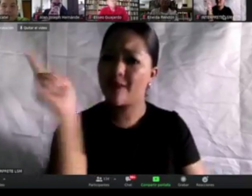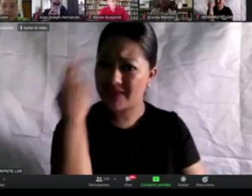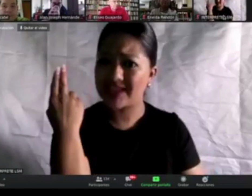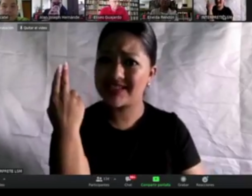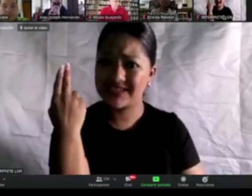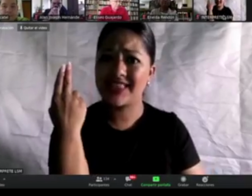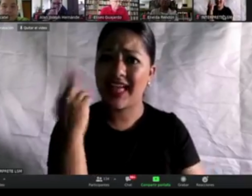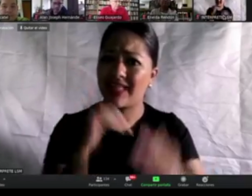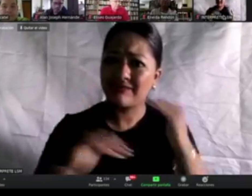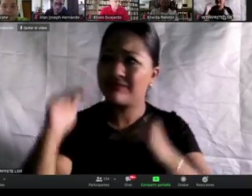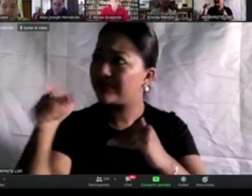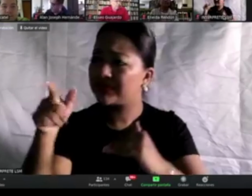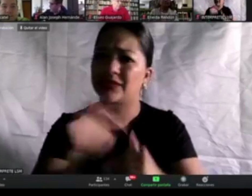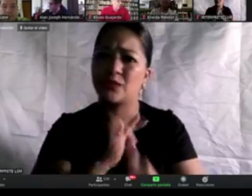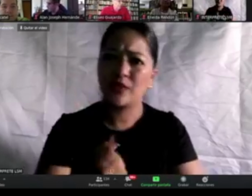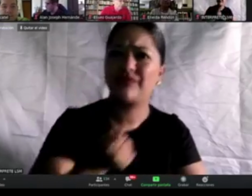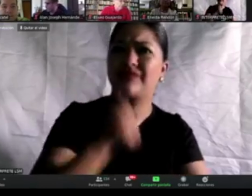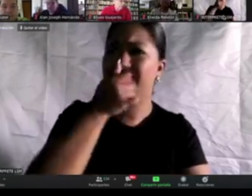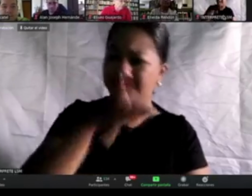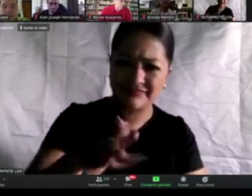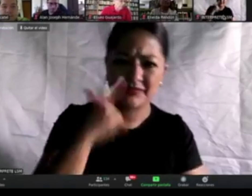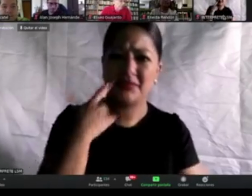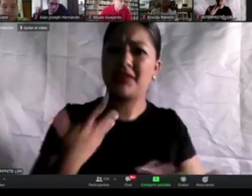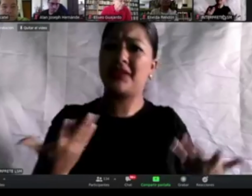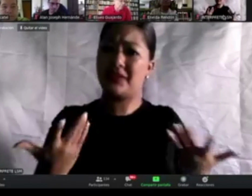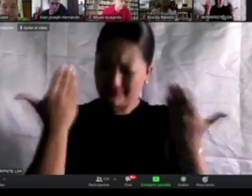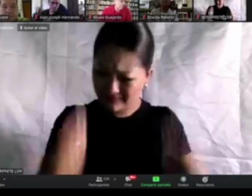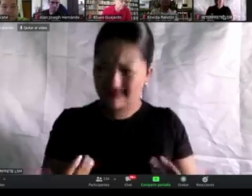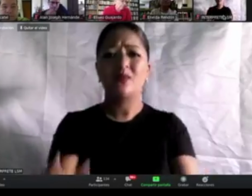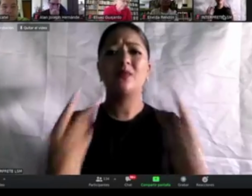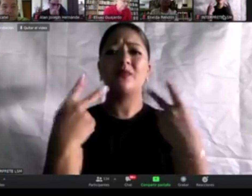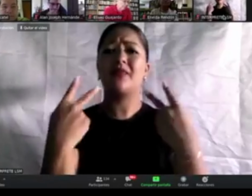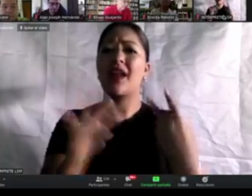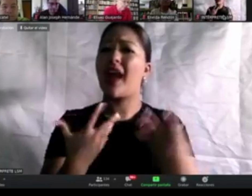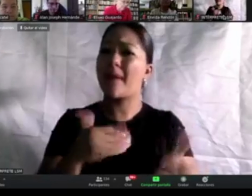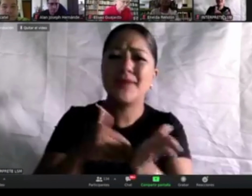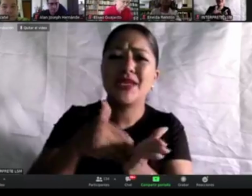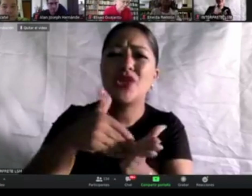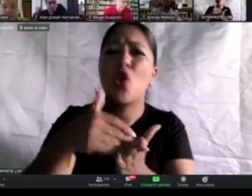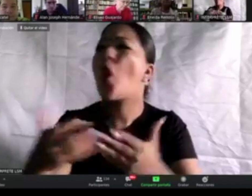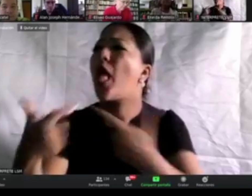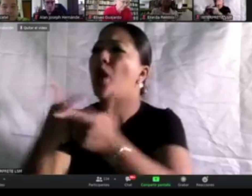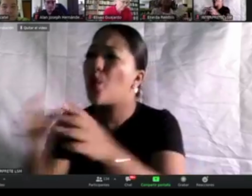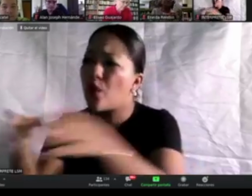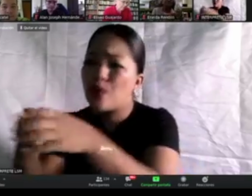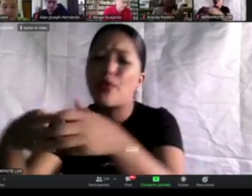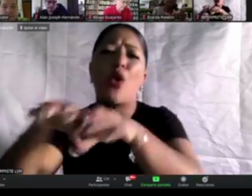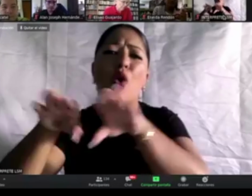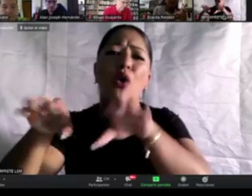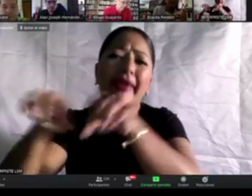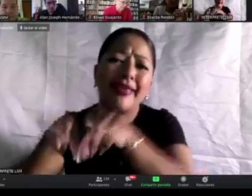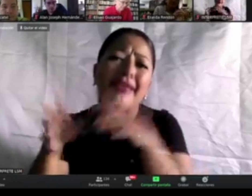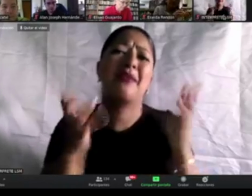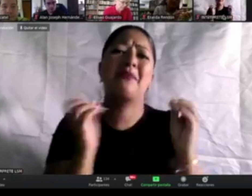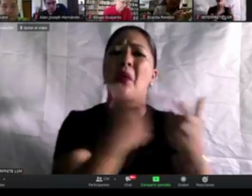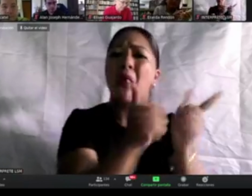decir estamos acá somos uno más así como hay millones de colectivos hay millones de instituciones o de grupos dentro